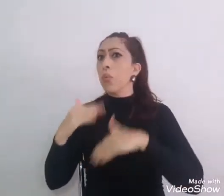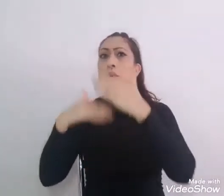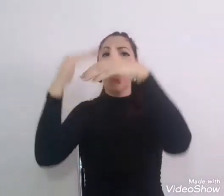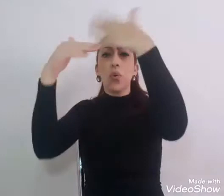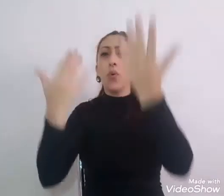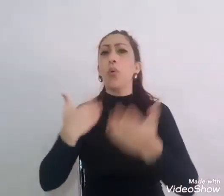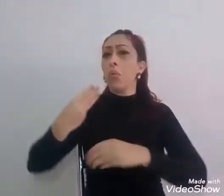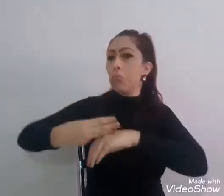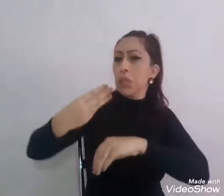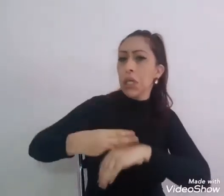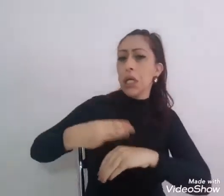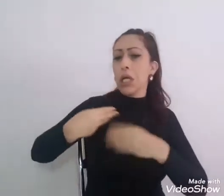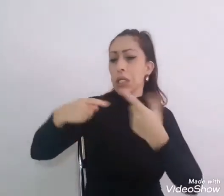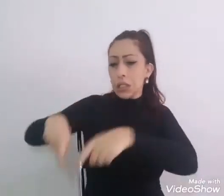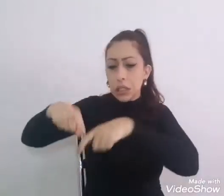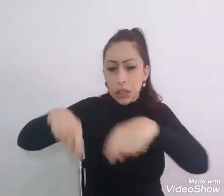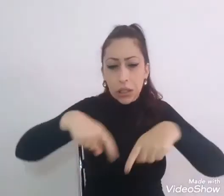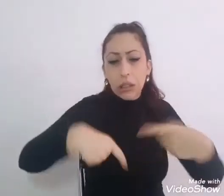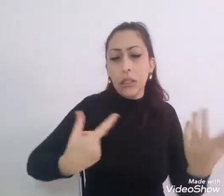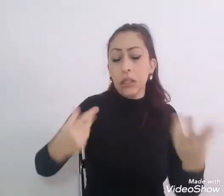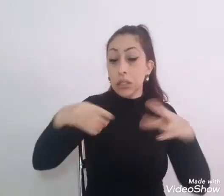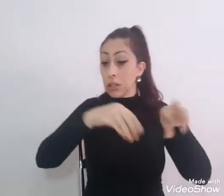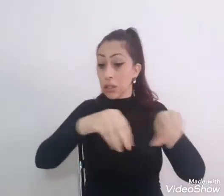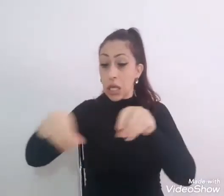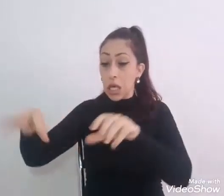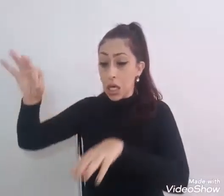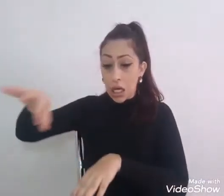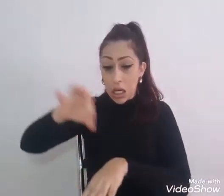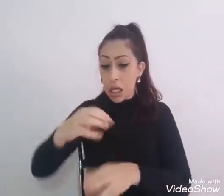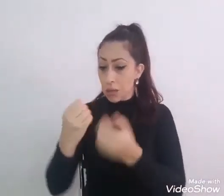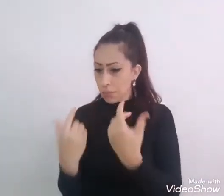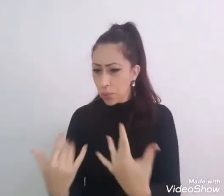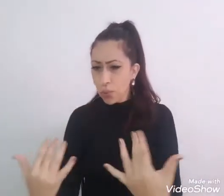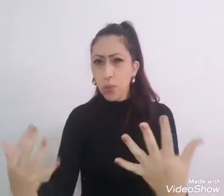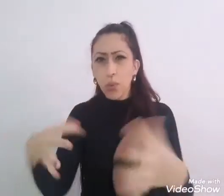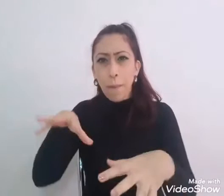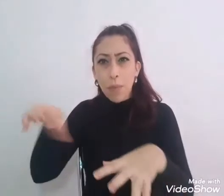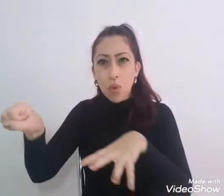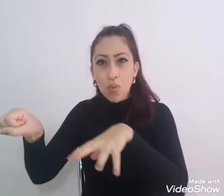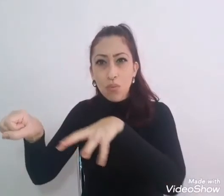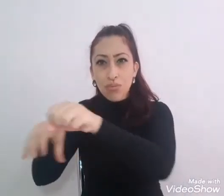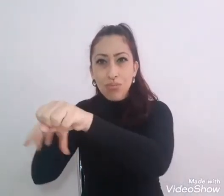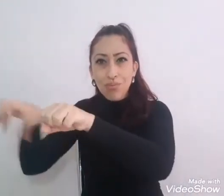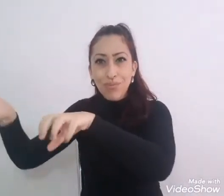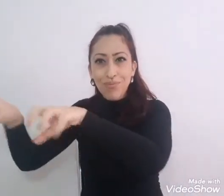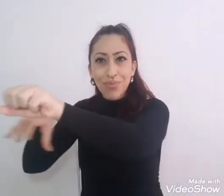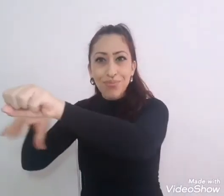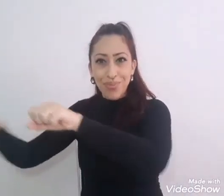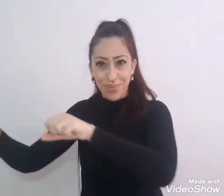trabalho na terra, e eles vão conquistando tribos que surgem a partir de grandes famílias, elas